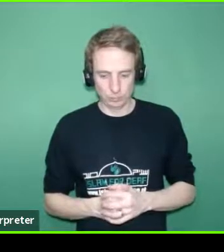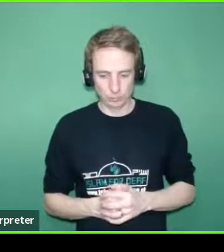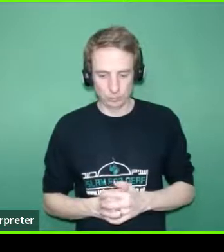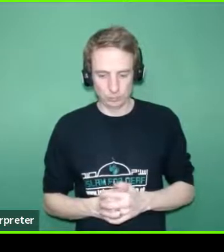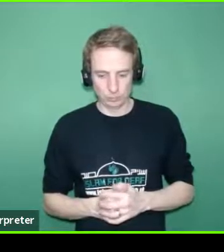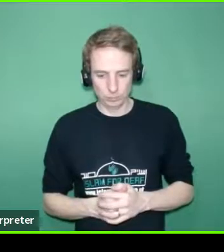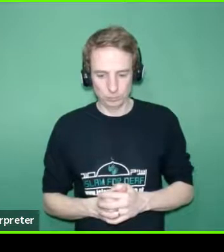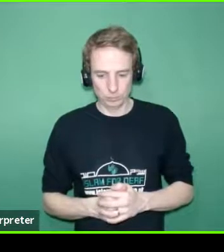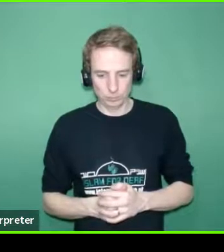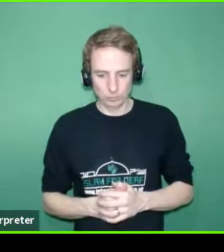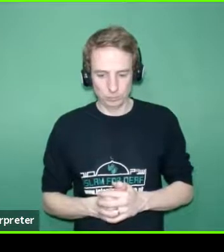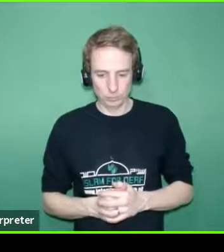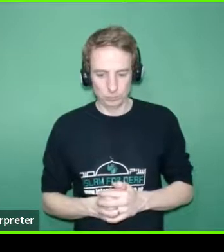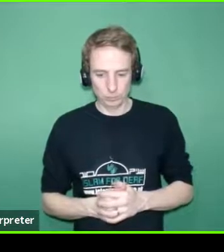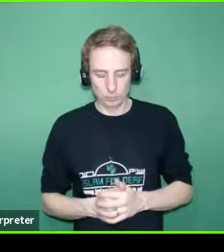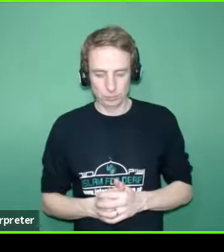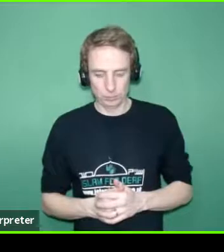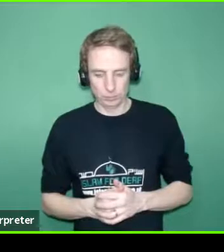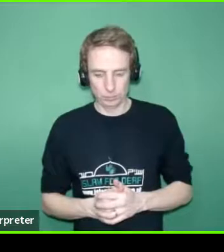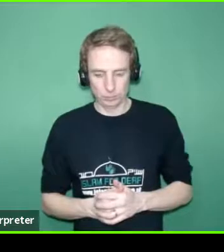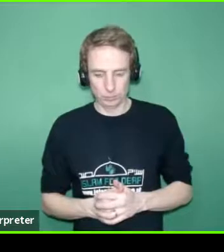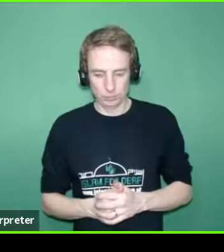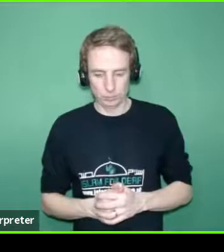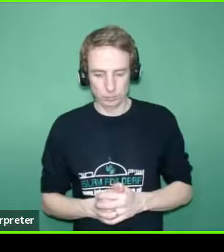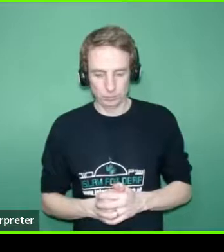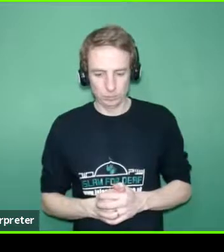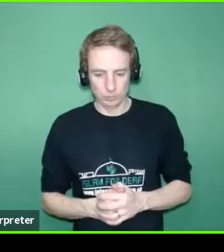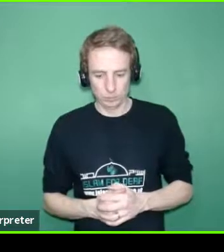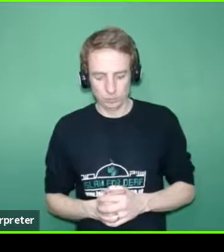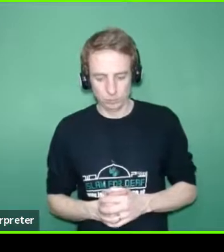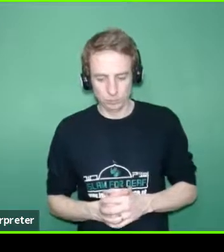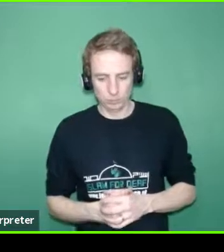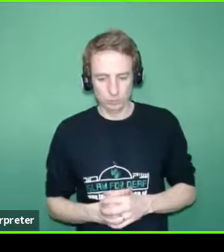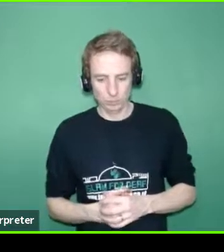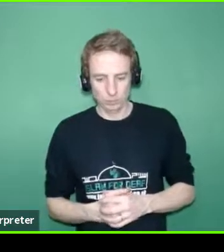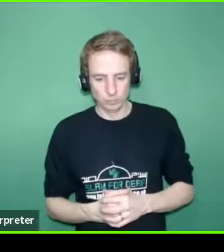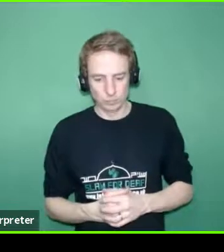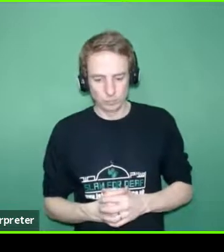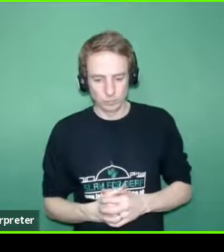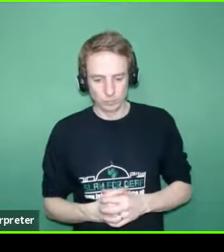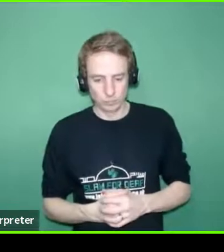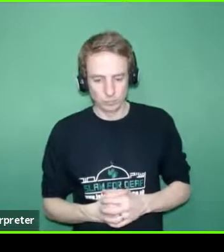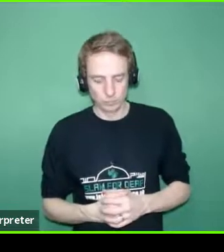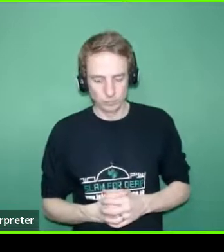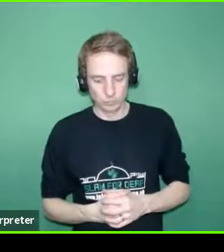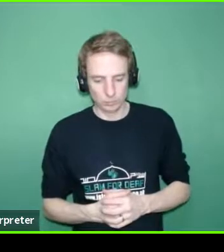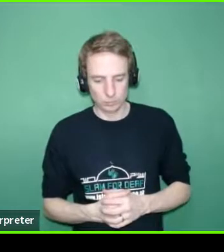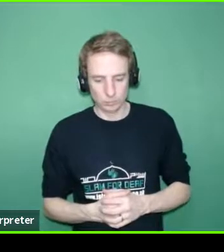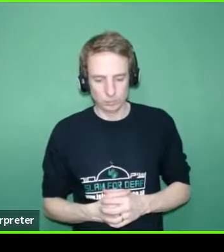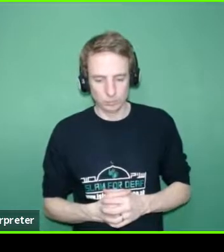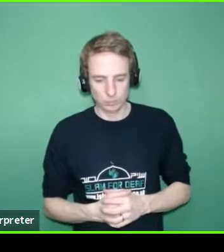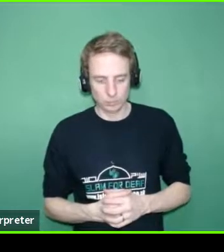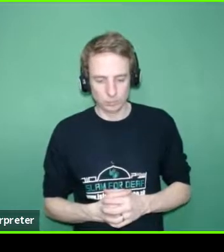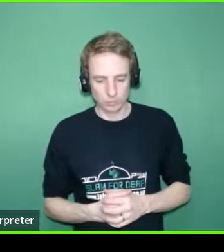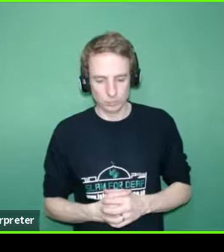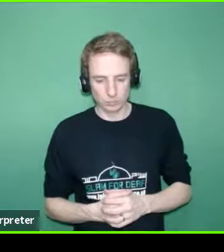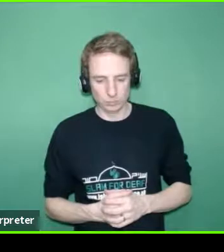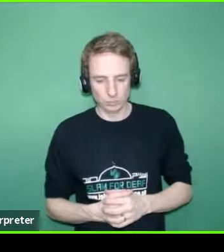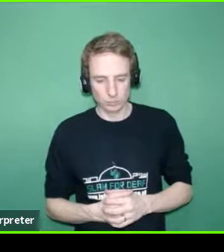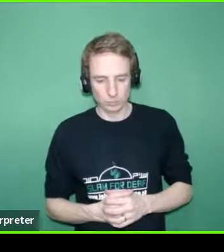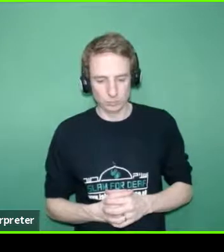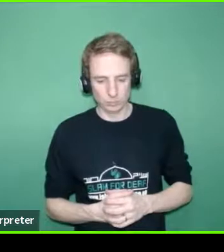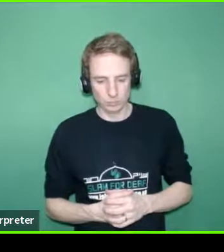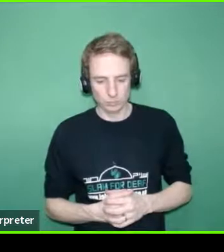700 من أهل بيتي ممن قد استوجب النار. And the answer to that was